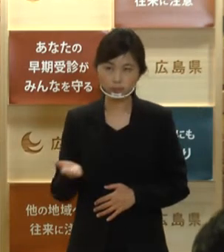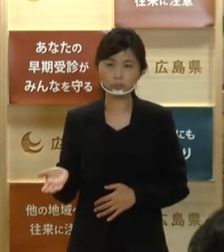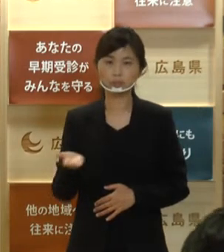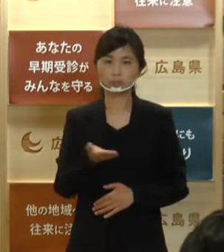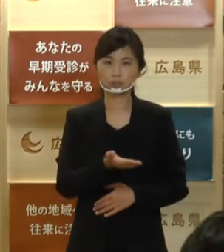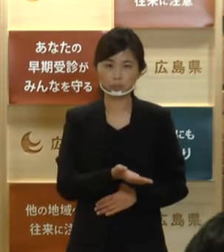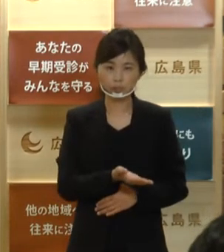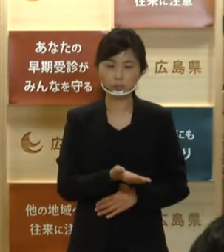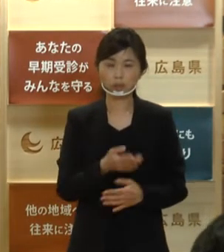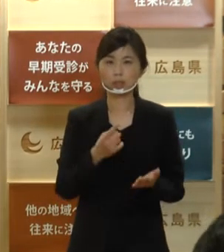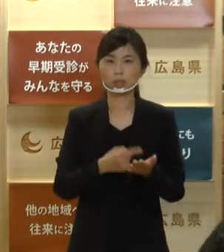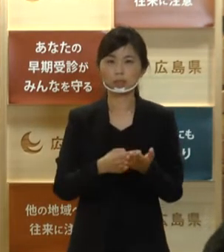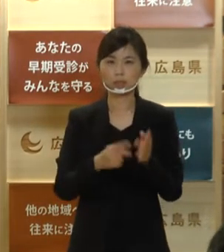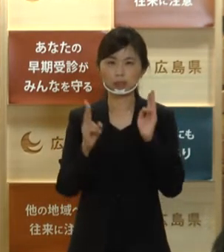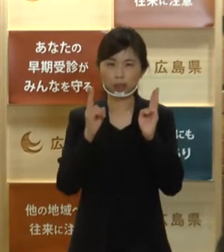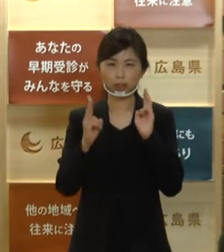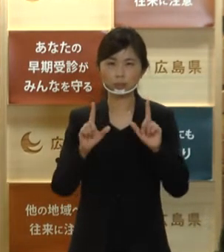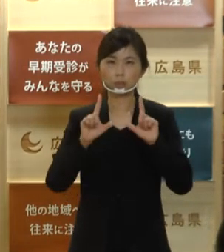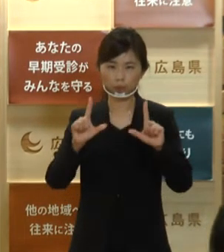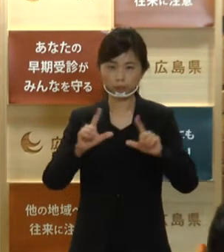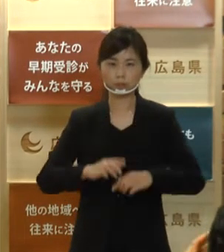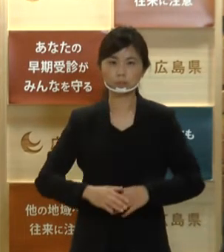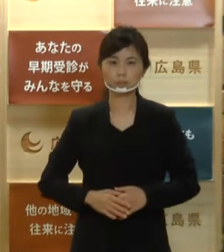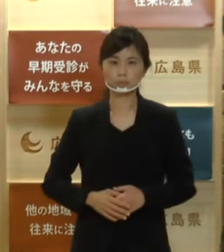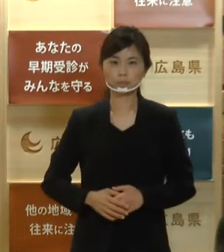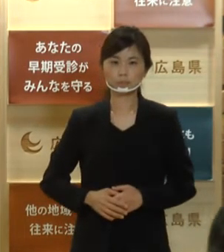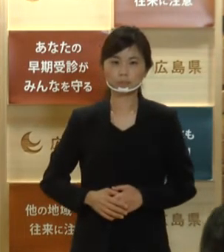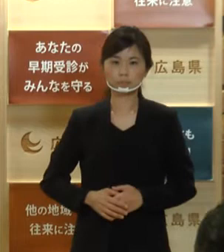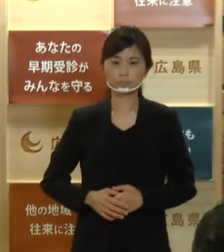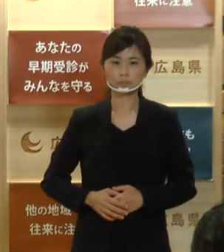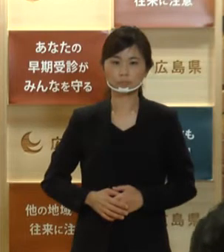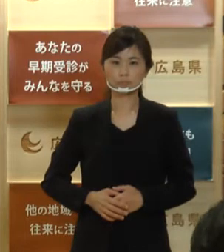続いて幹事社質問に入ります。